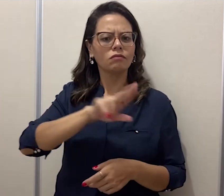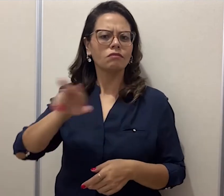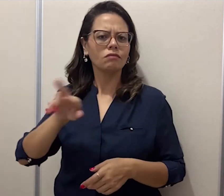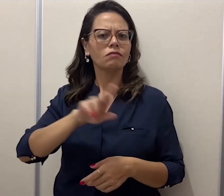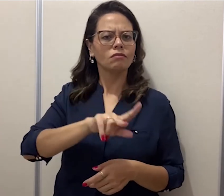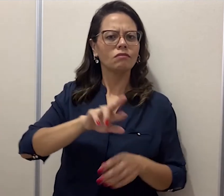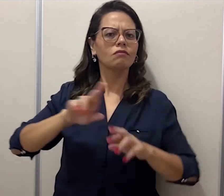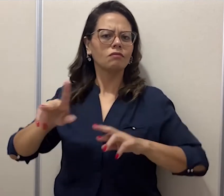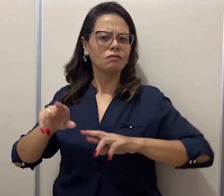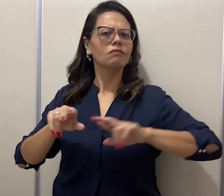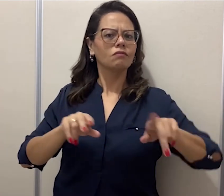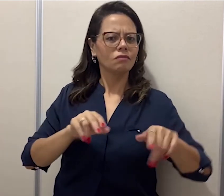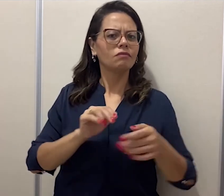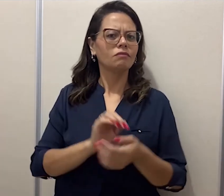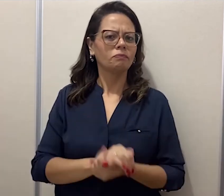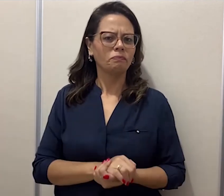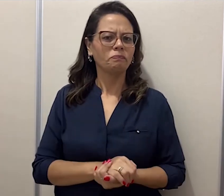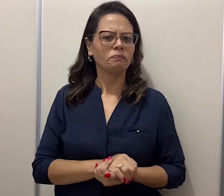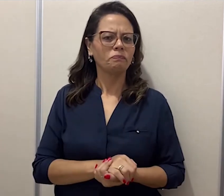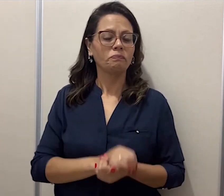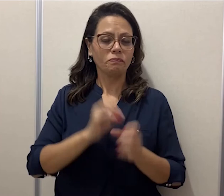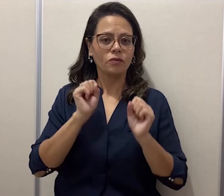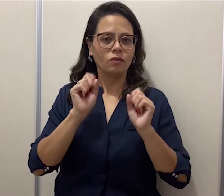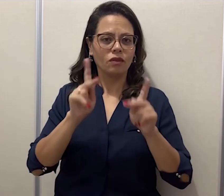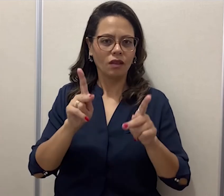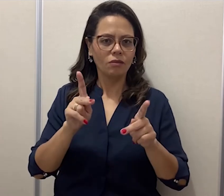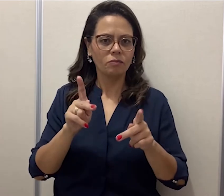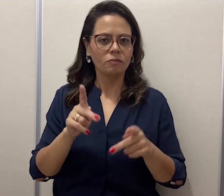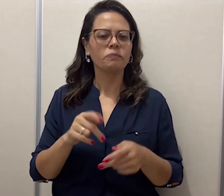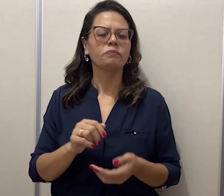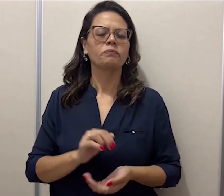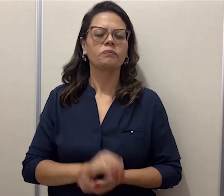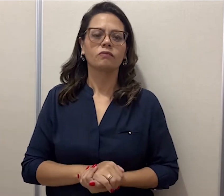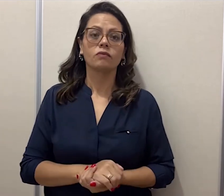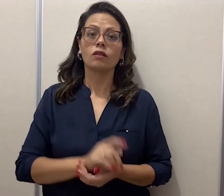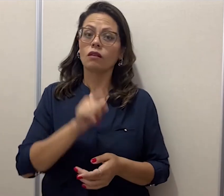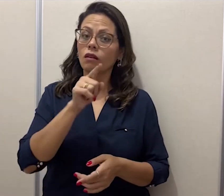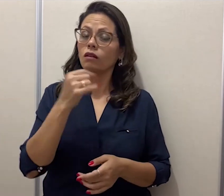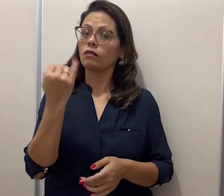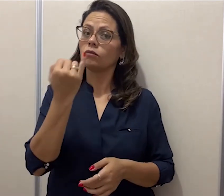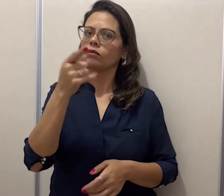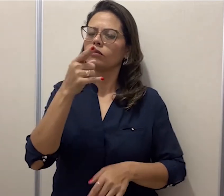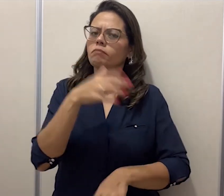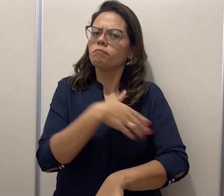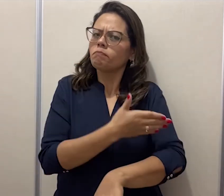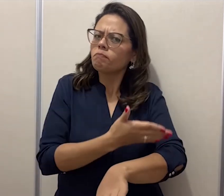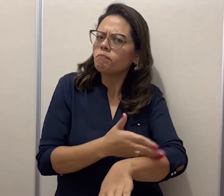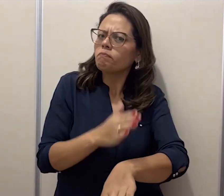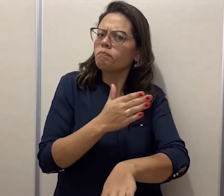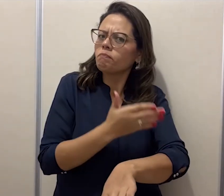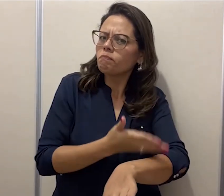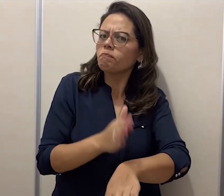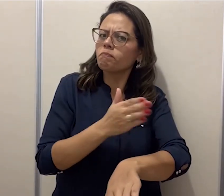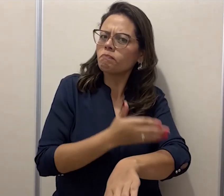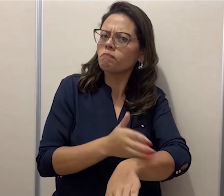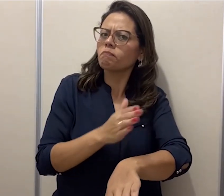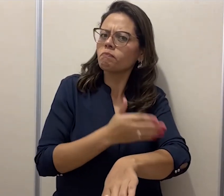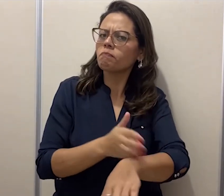e para vocês perceberem essa diferença vamos lá ok é importante que